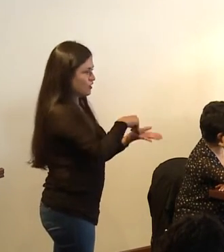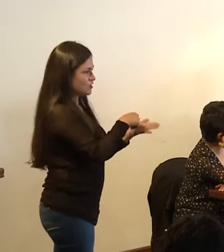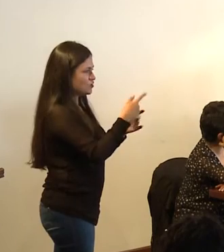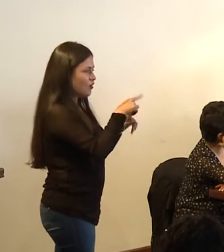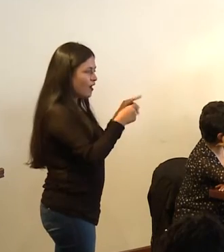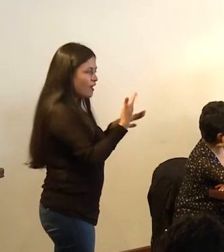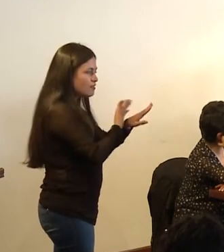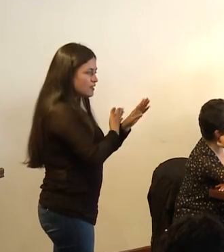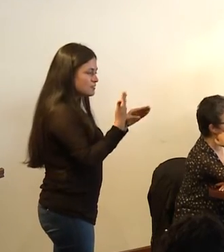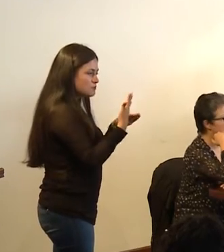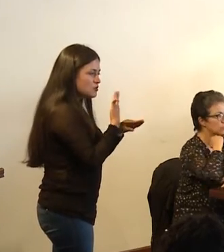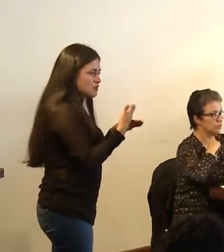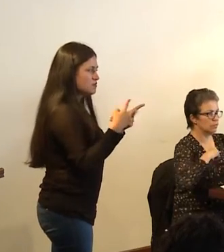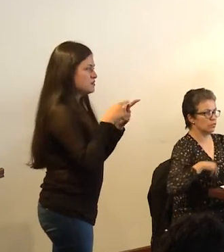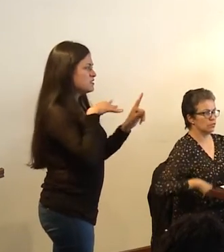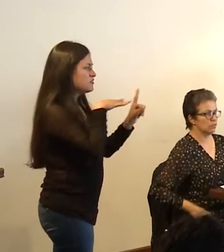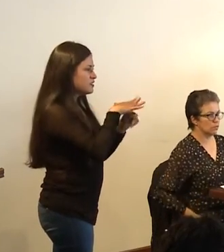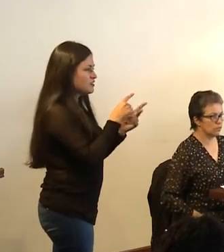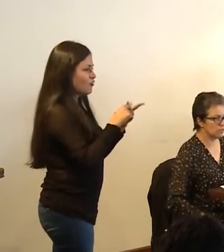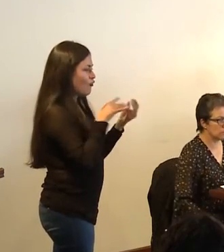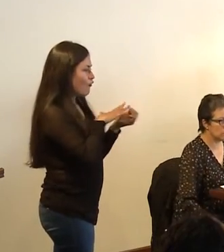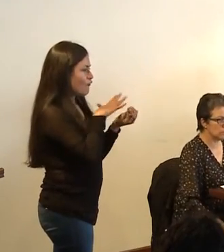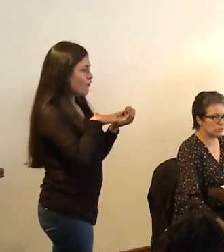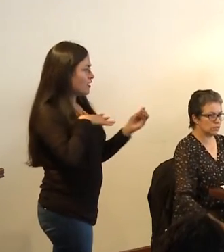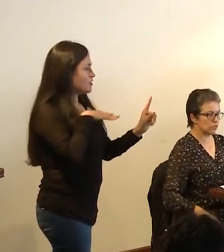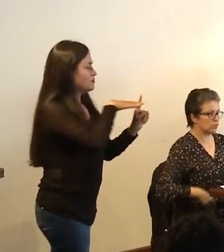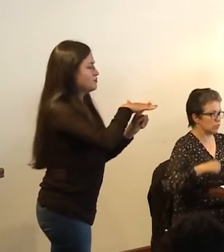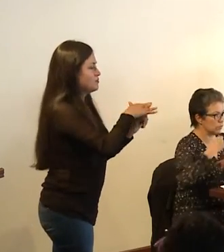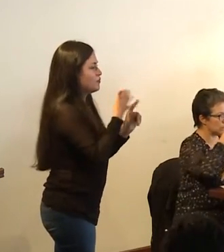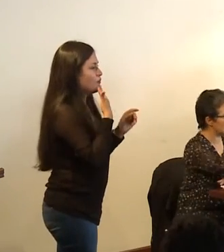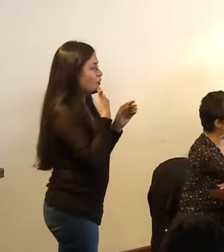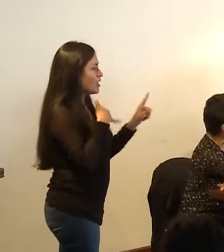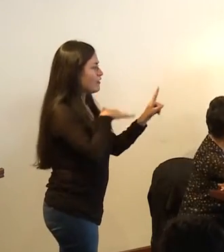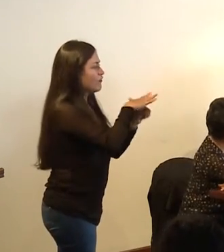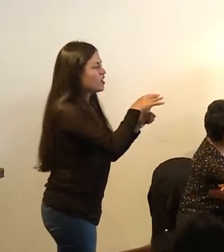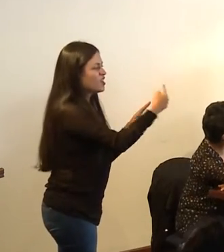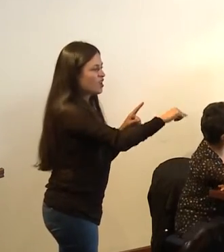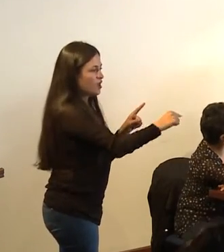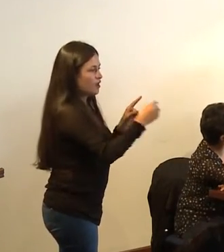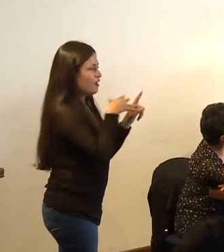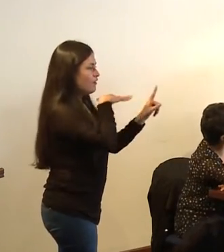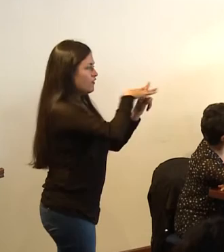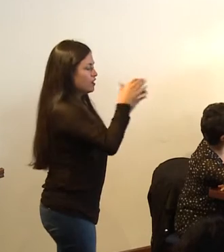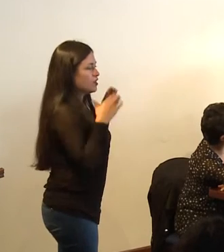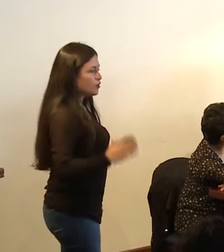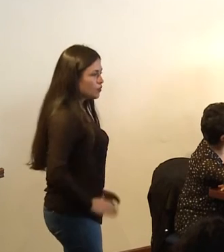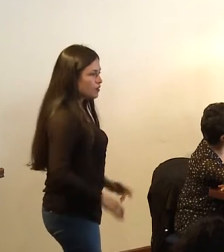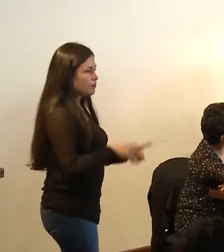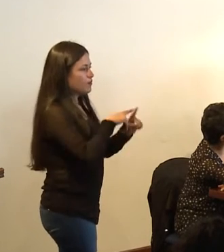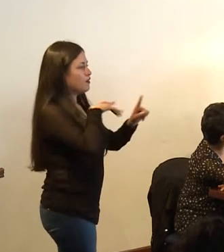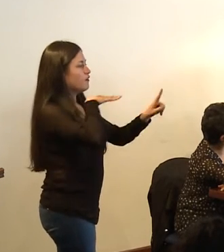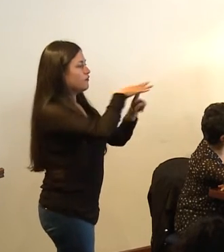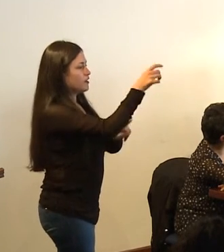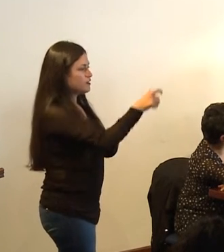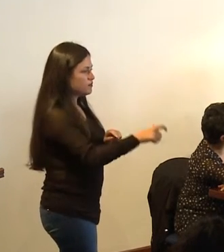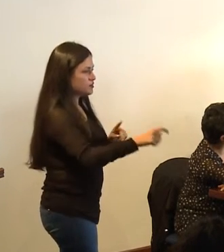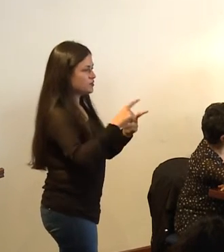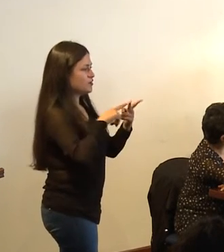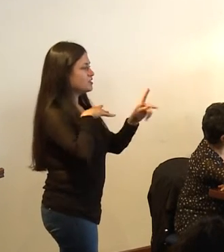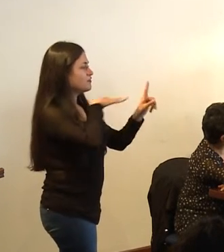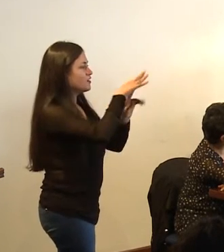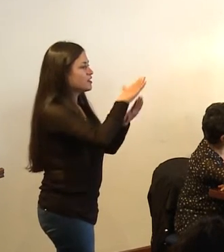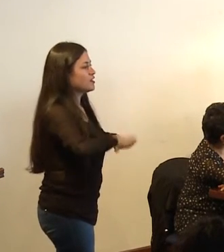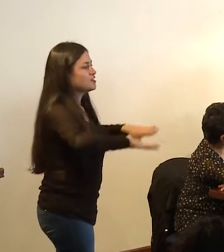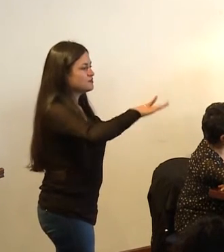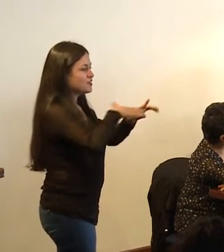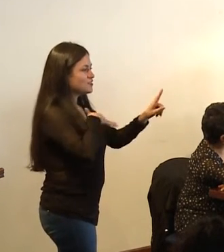atravesados por conflictos que han afectado cuerpos, vínculos, sentidos y que precisamente